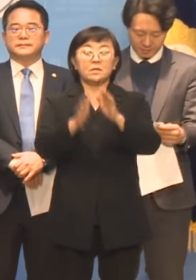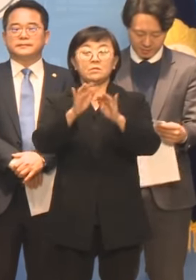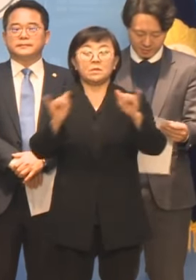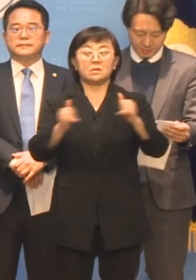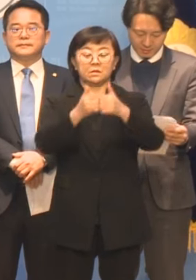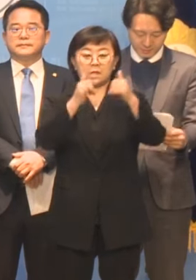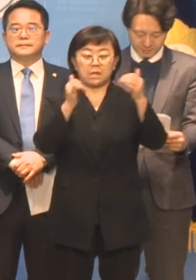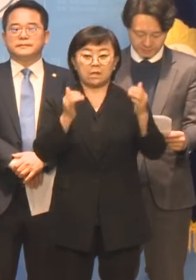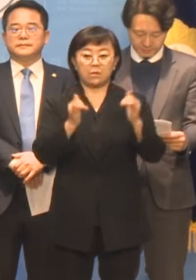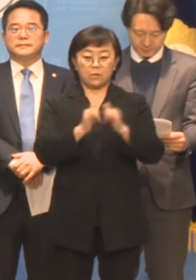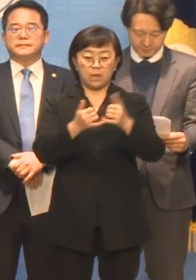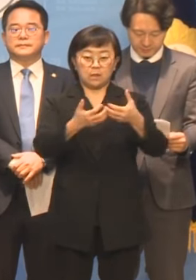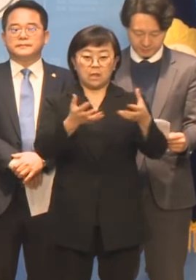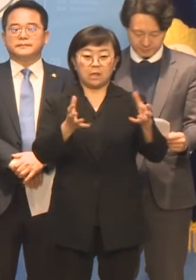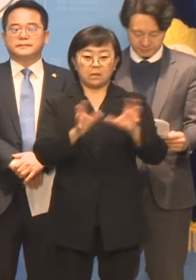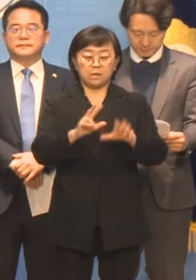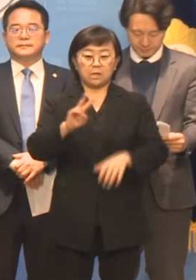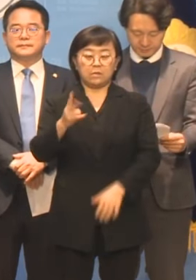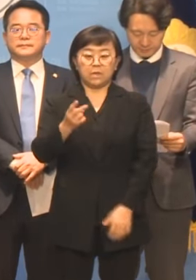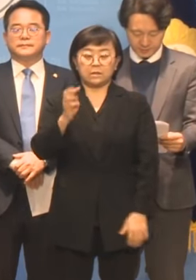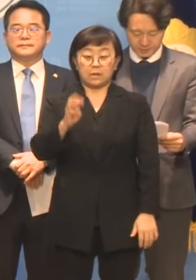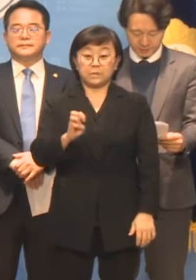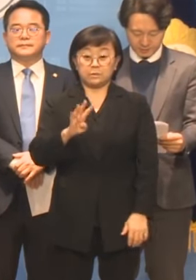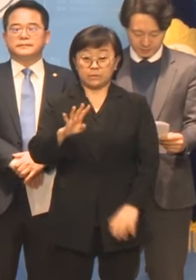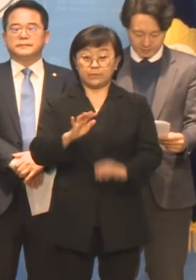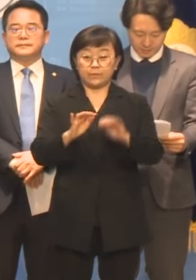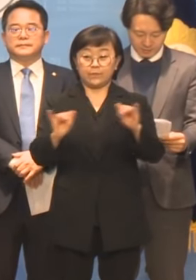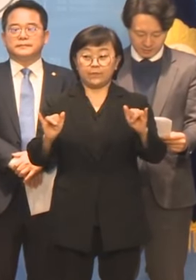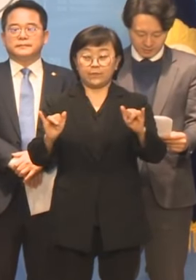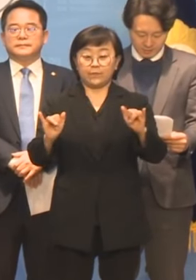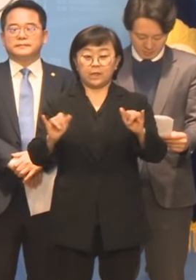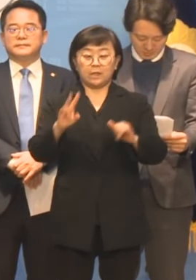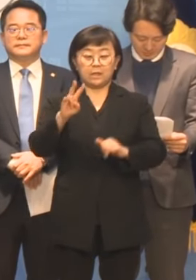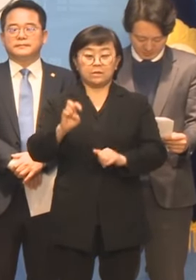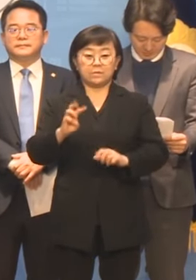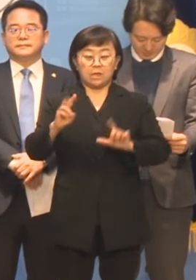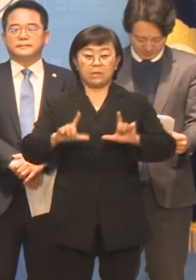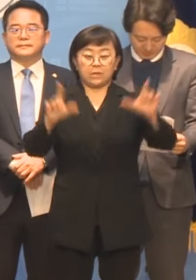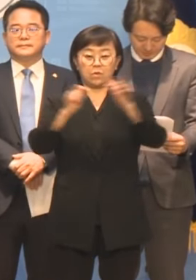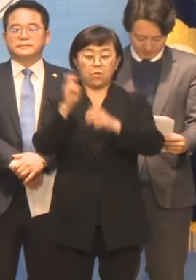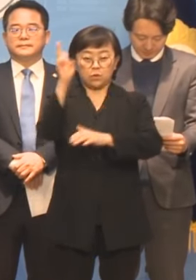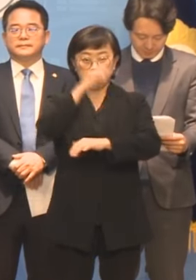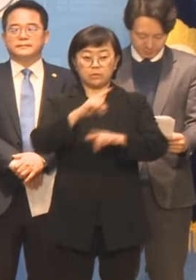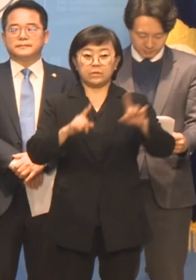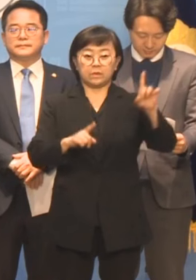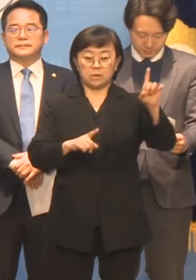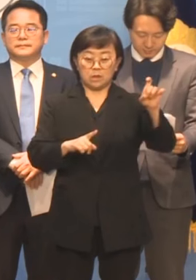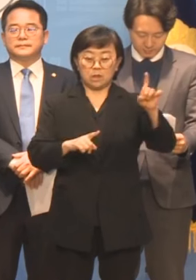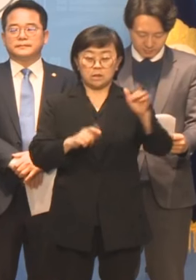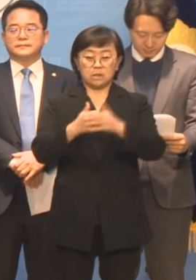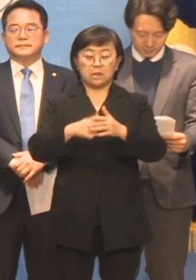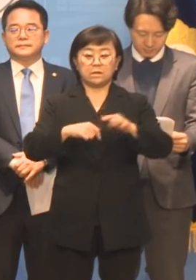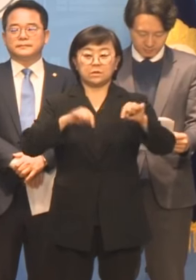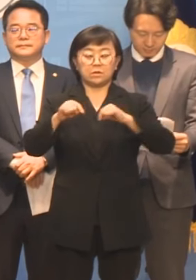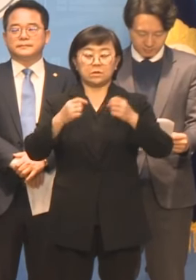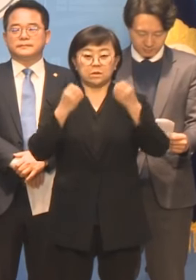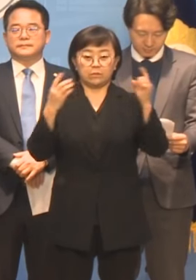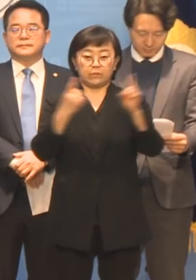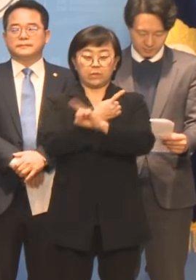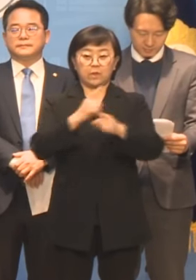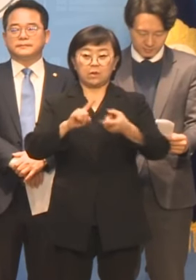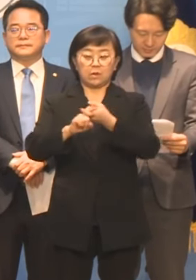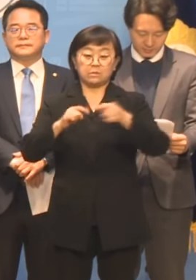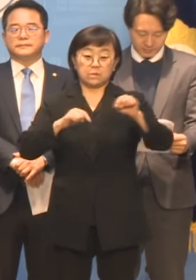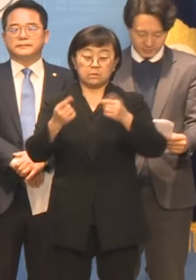제시민사회단체 대표 234명이 23일 오전 11시 정치개혁과